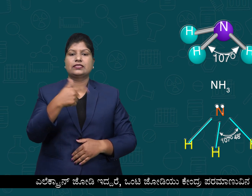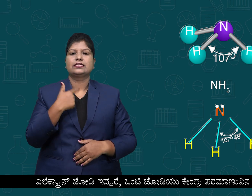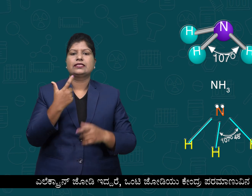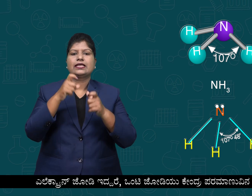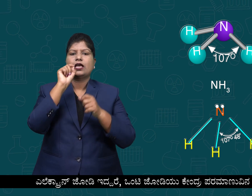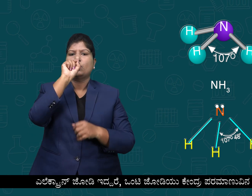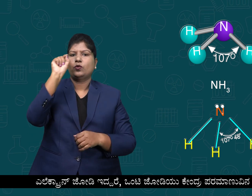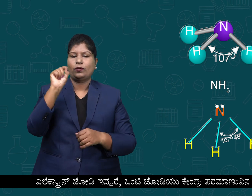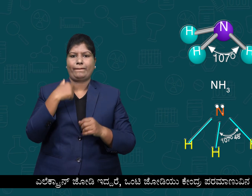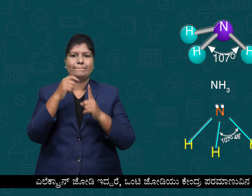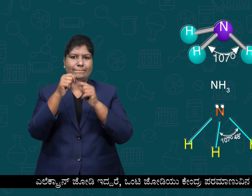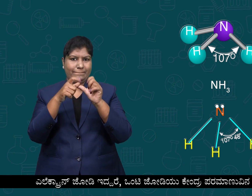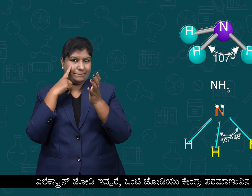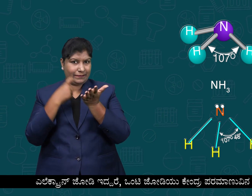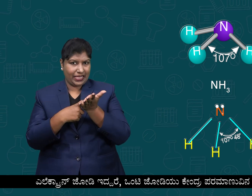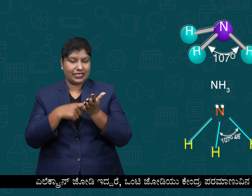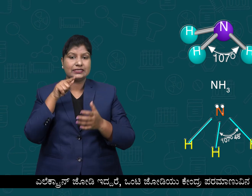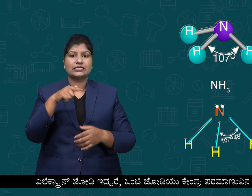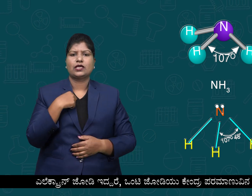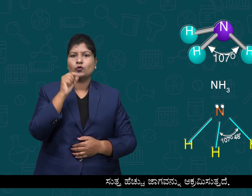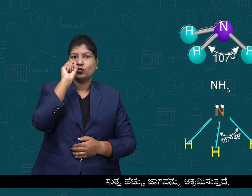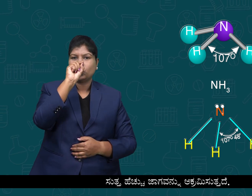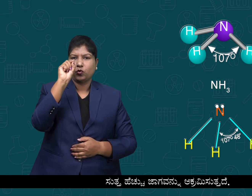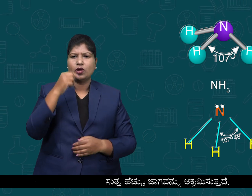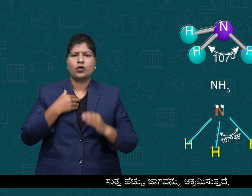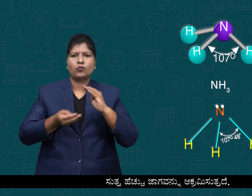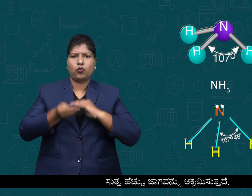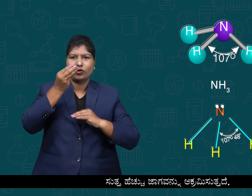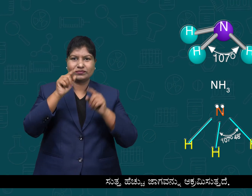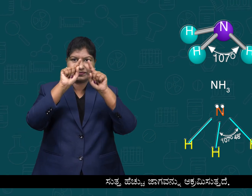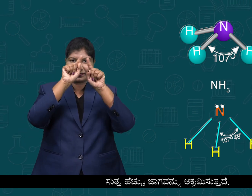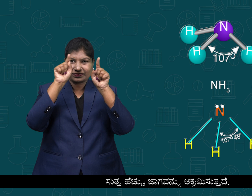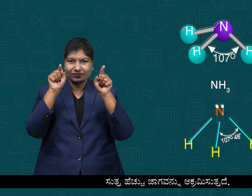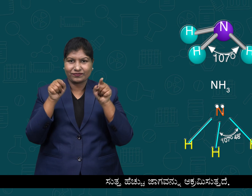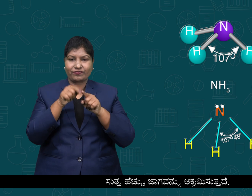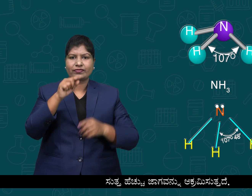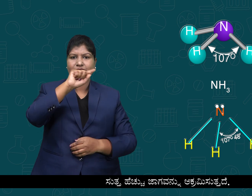ಜೋಡಿಯು ಕೇಂದ್ರ ಪರಮಾಣುವಿನ ನ್ಯೂಕ್ಲಿಯಸ್ನ ಸುತ್ತ ಹೆಚ್ಚು ಜಾಗವನ್ನು ಆಕ್ರಮಿಸುತ್ತದೆ.